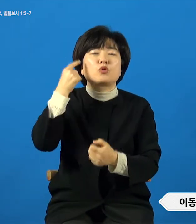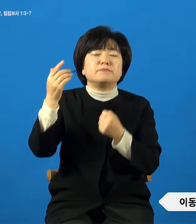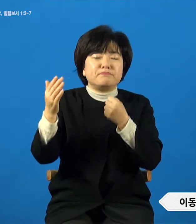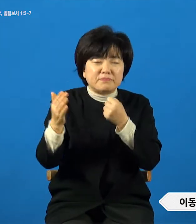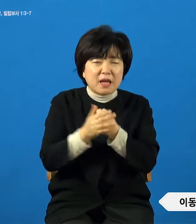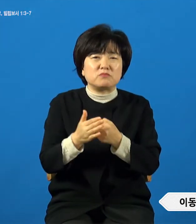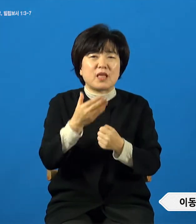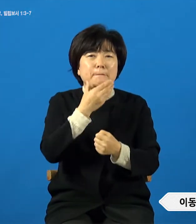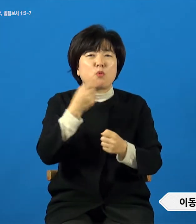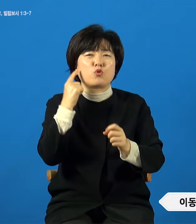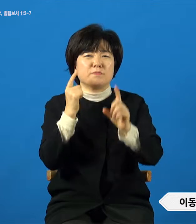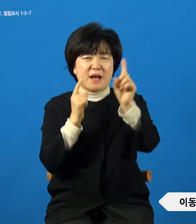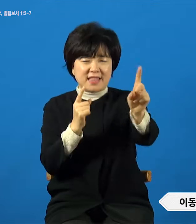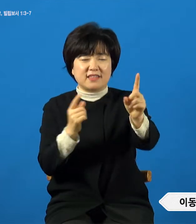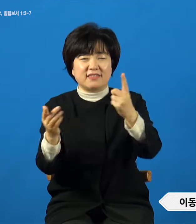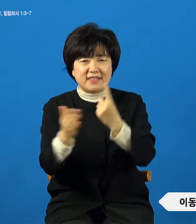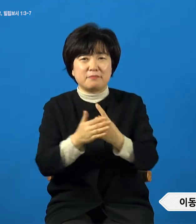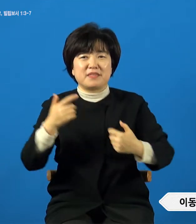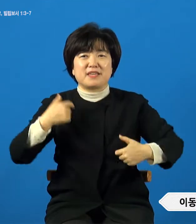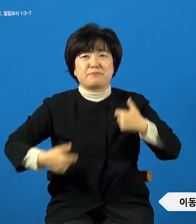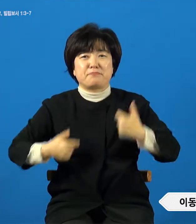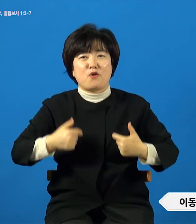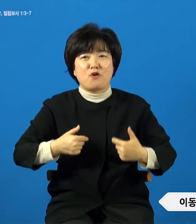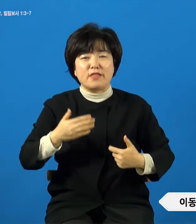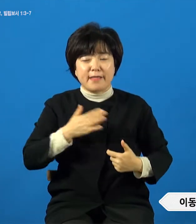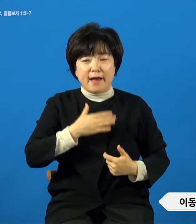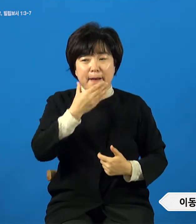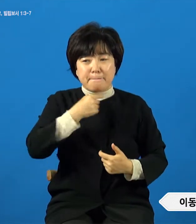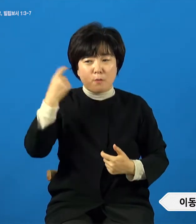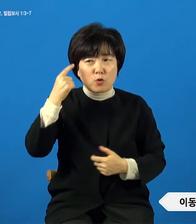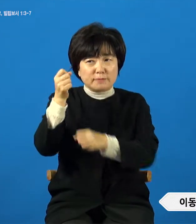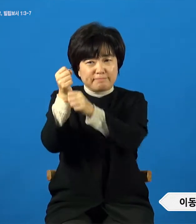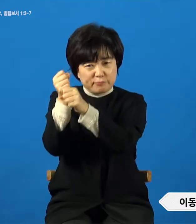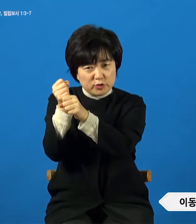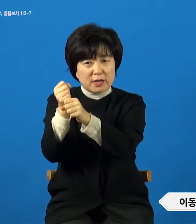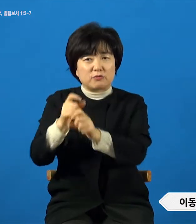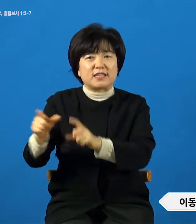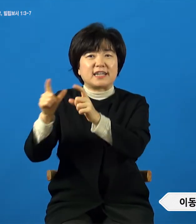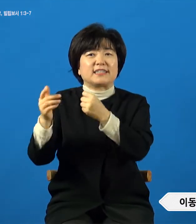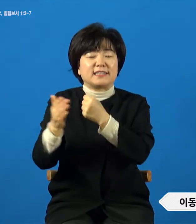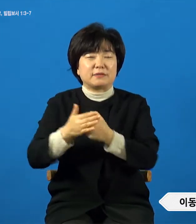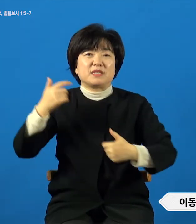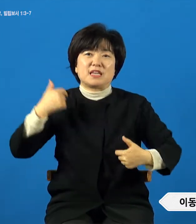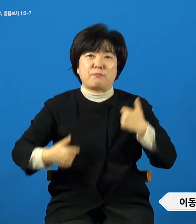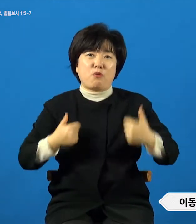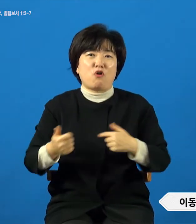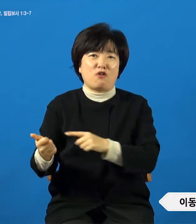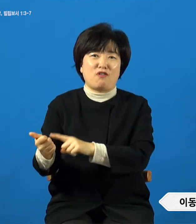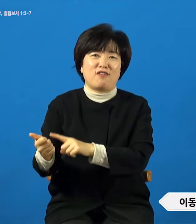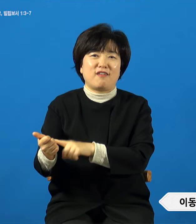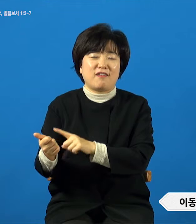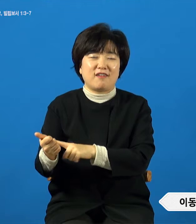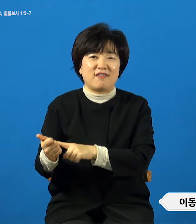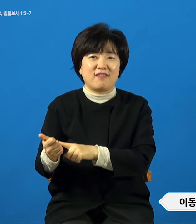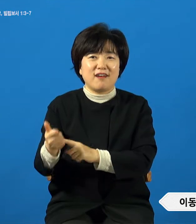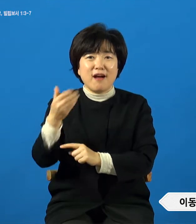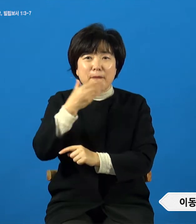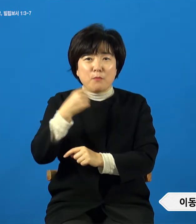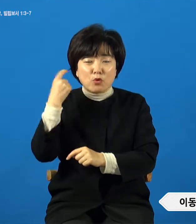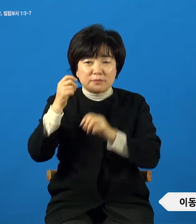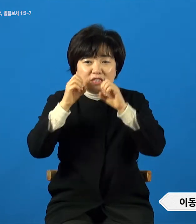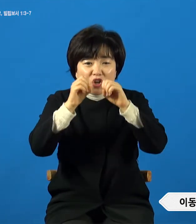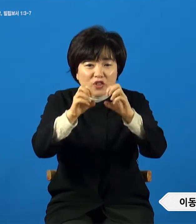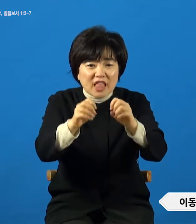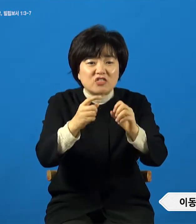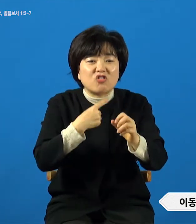그 놀라운 복음, 내가 복음을 붙들고 살고 있다는 사실 때문에, 또 내가 복음을 전했던 사람들이 이 복음의